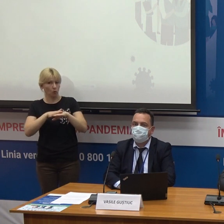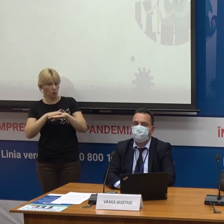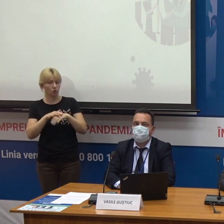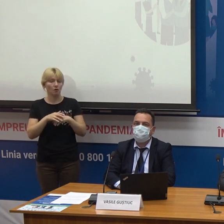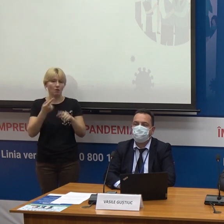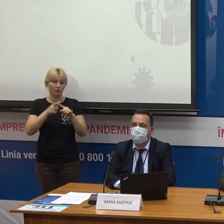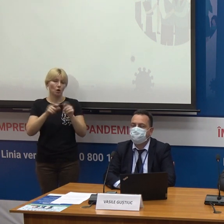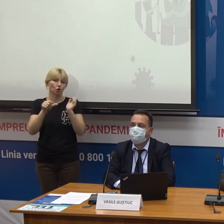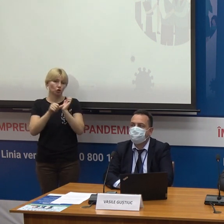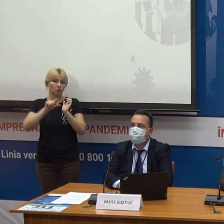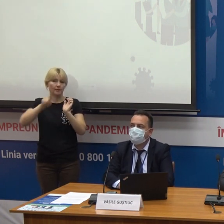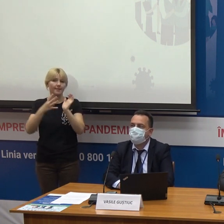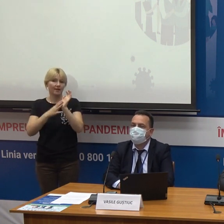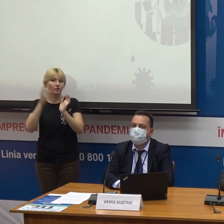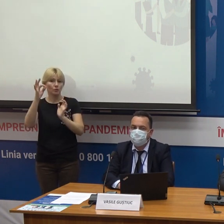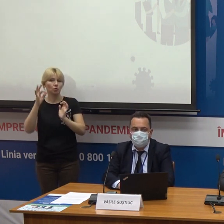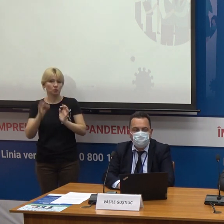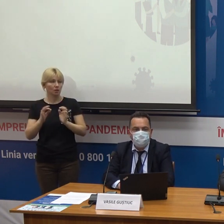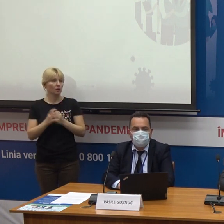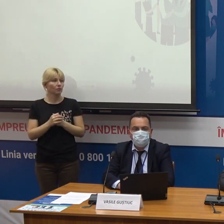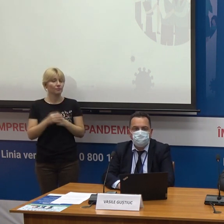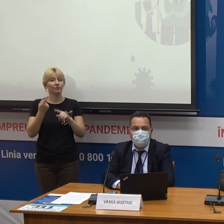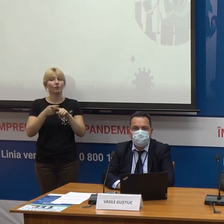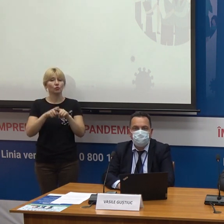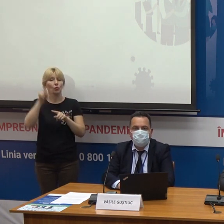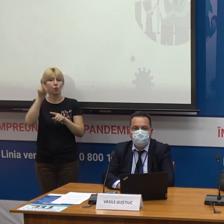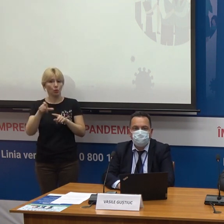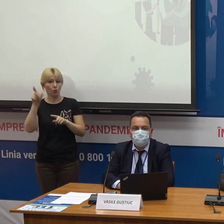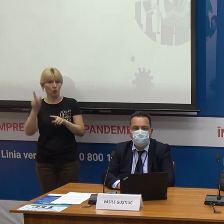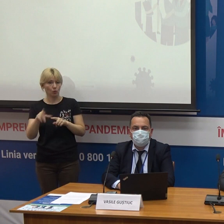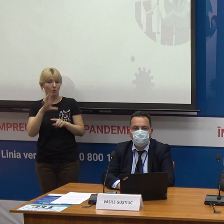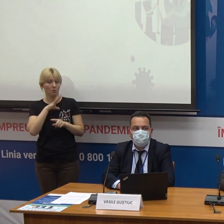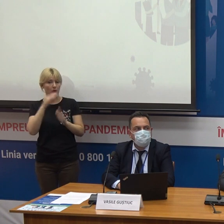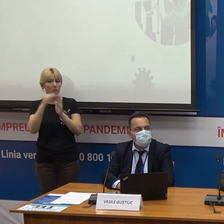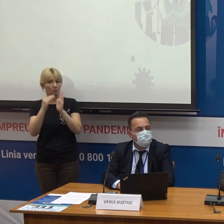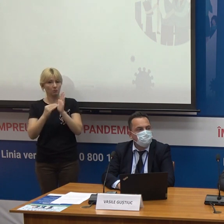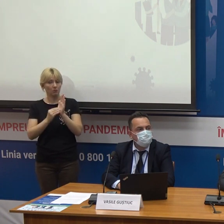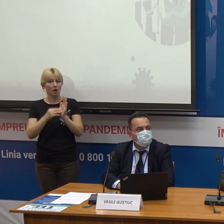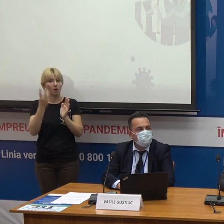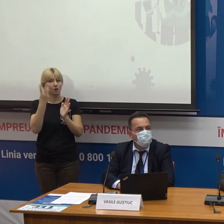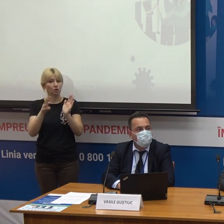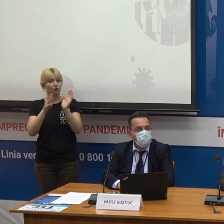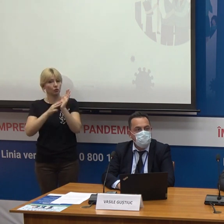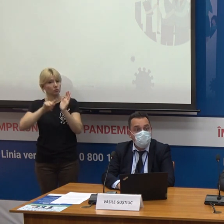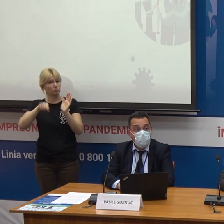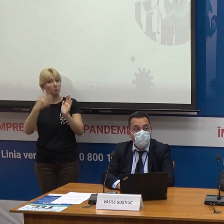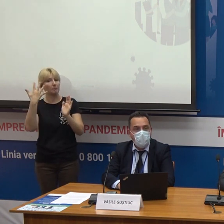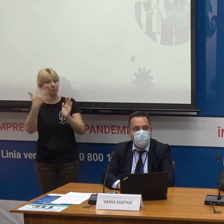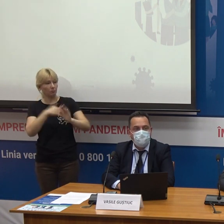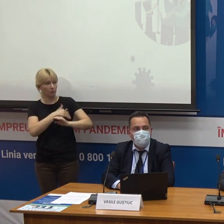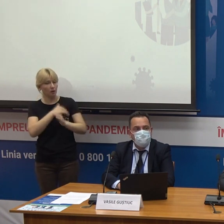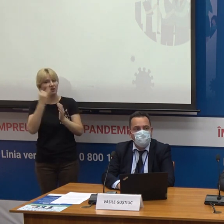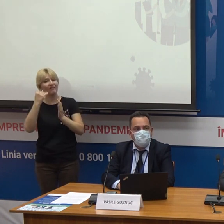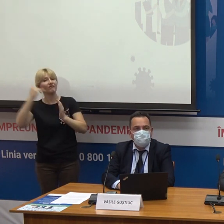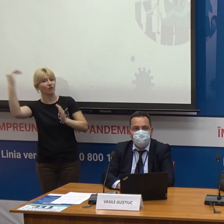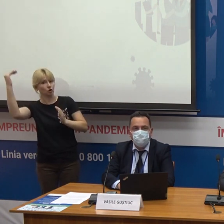constituie 6,9%. Acestea au instituit febră de la 38,5 în